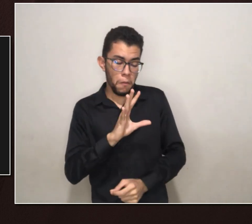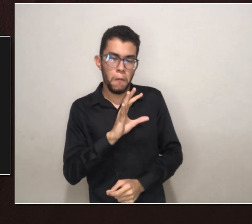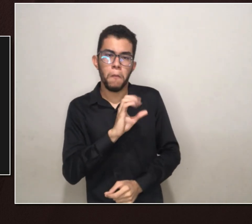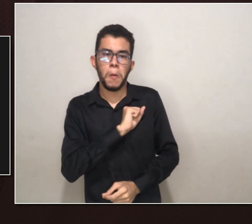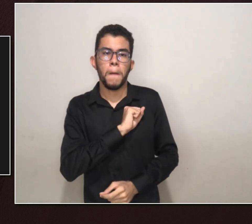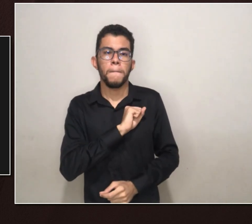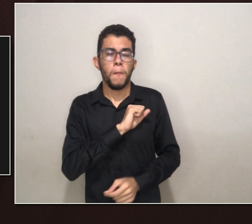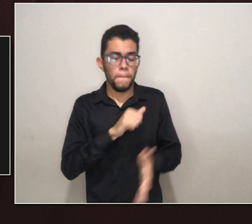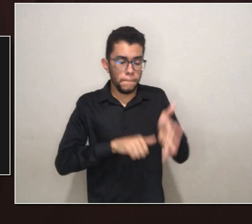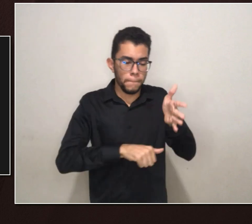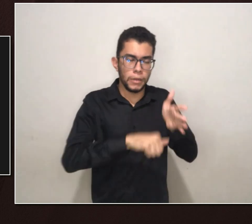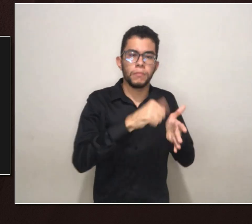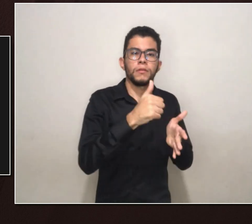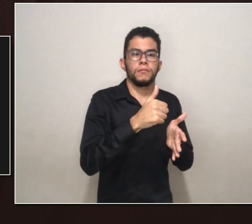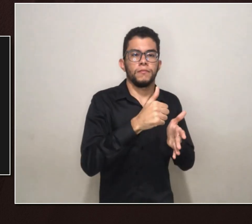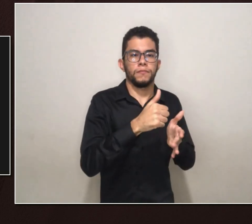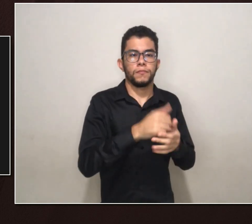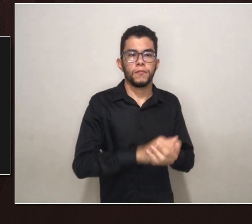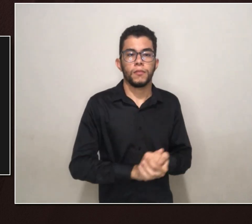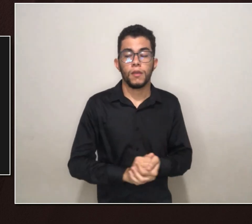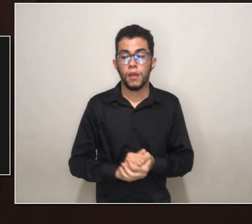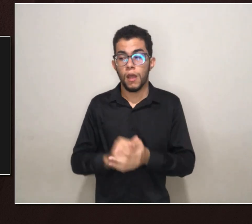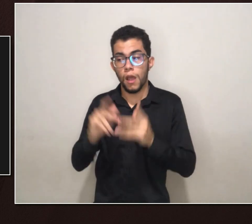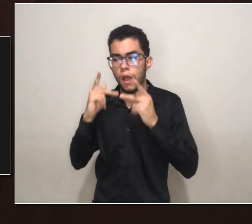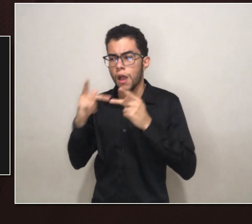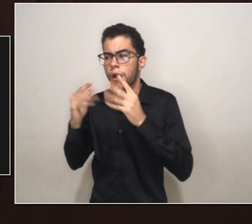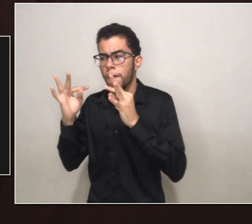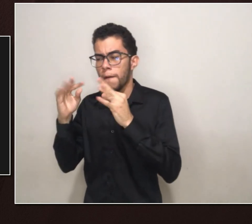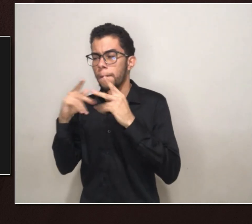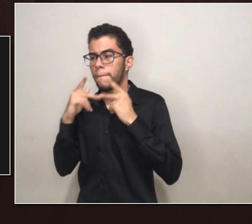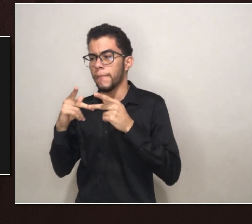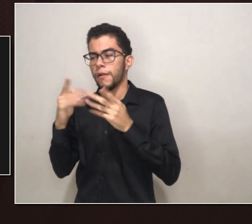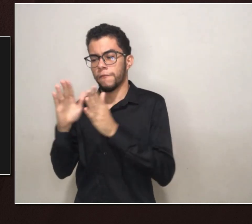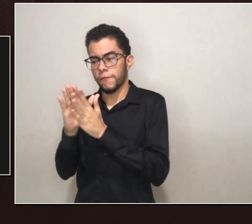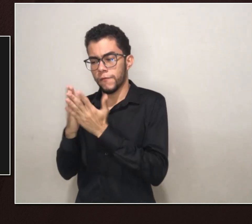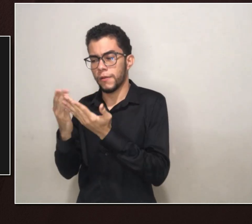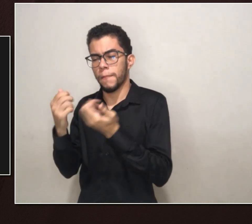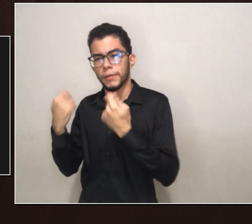los hermanos que están al frente de nuestro. Amén.